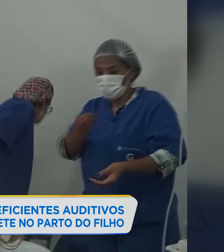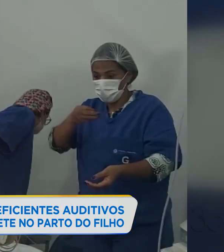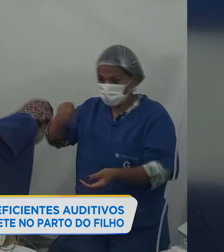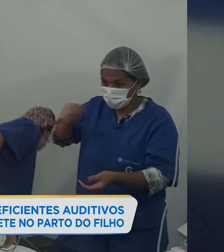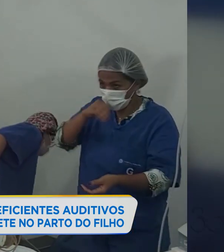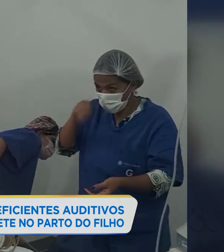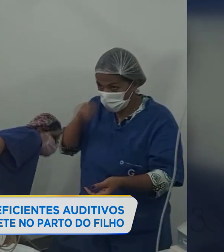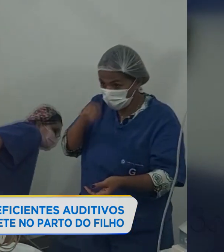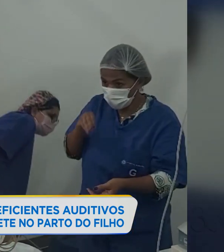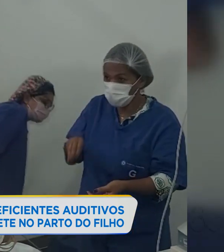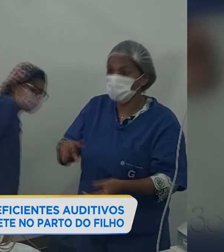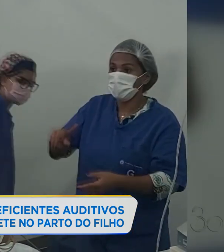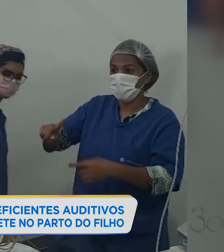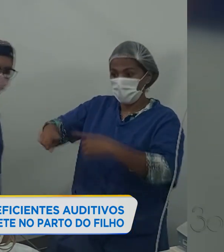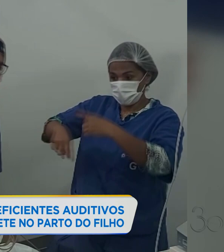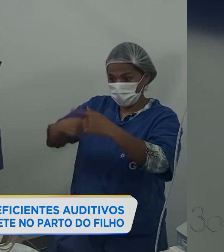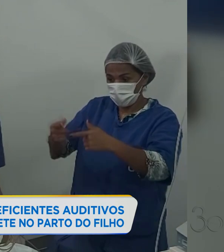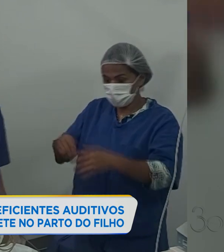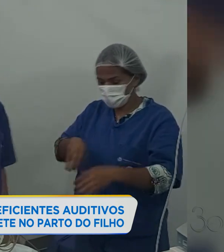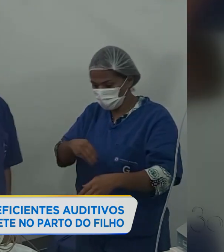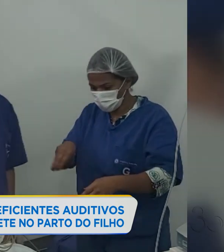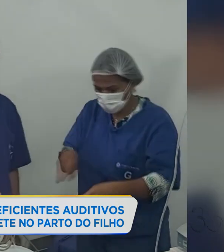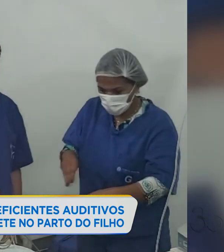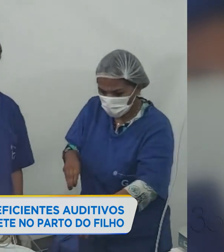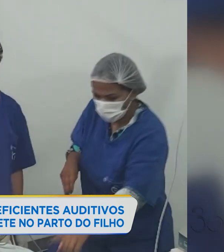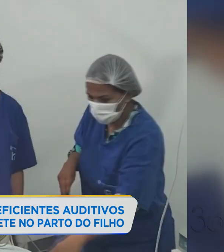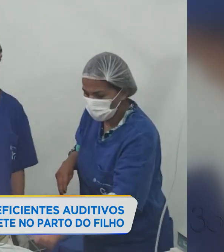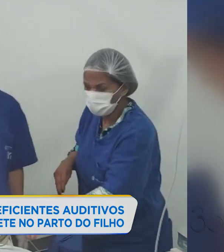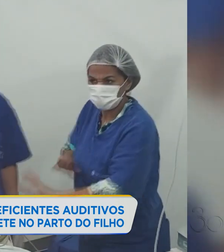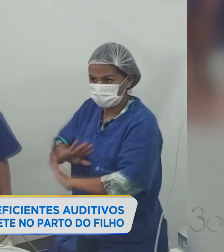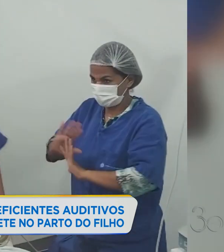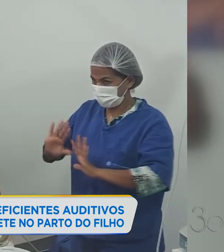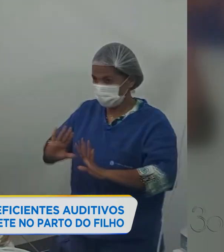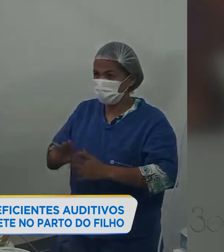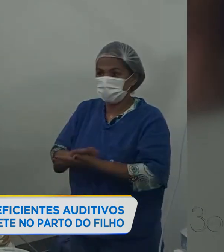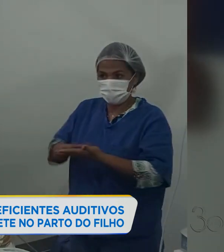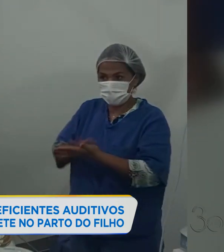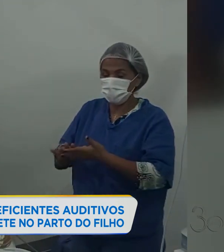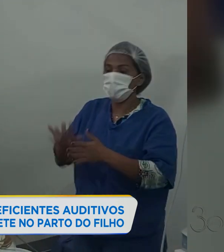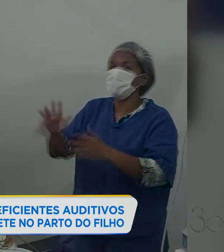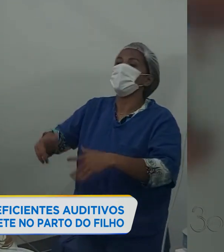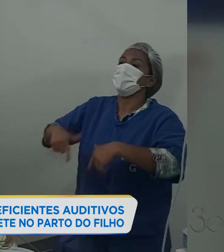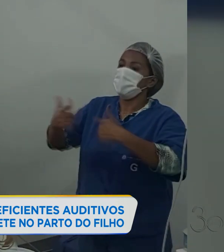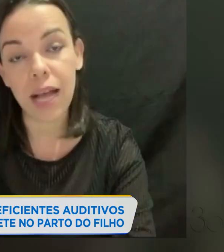e precisaram de uma intérprete de Libras na hora do parto.